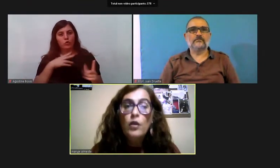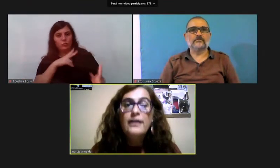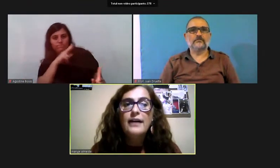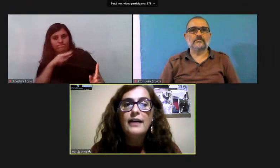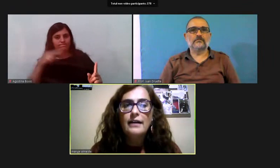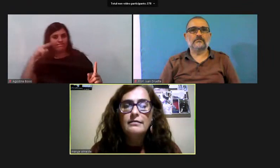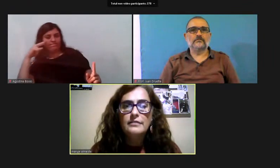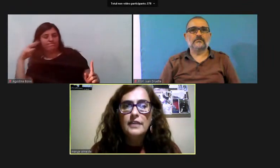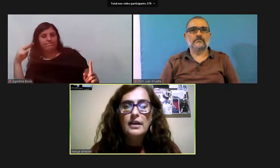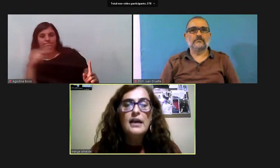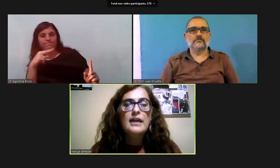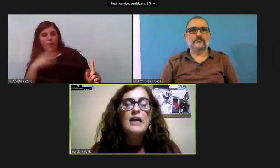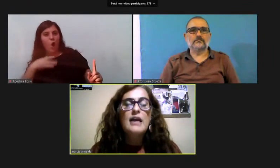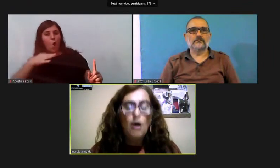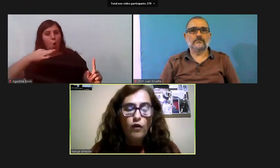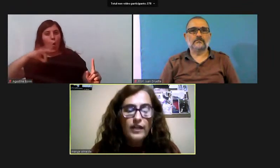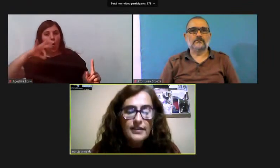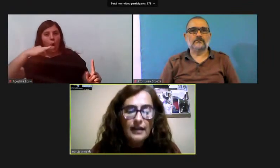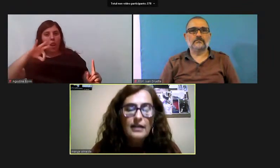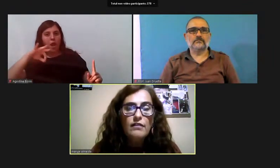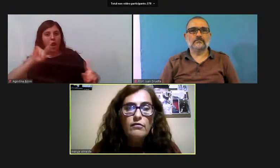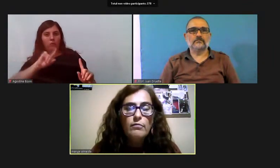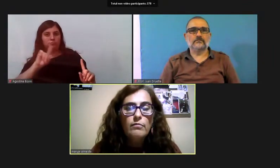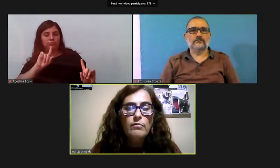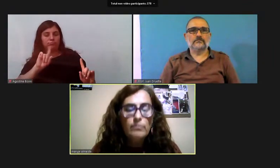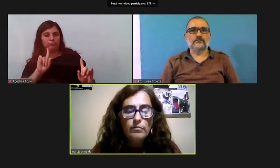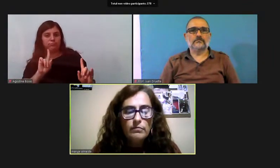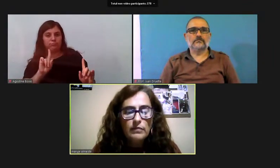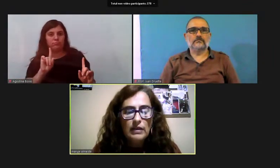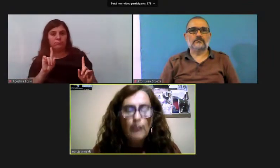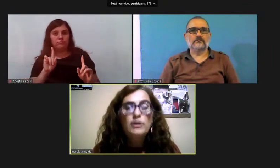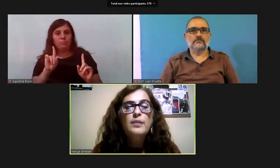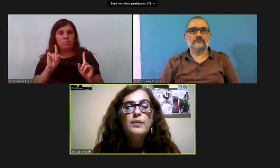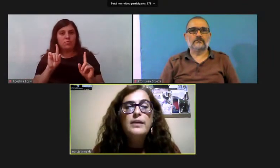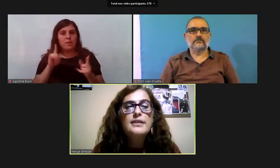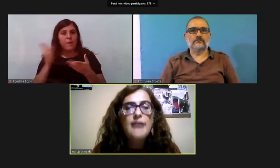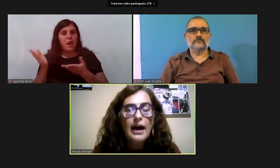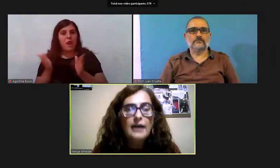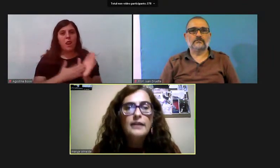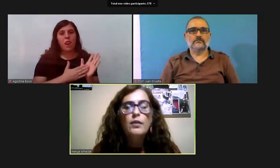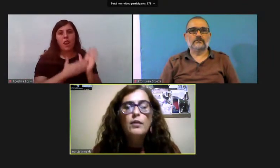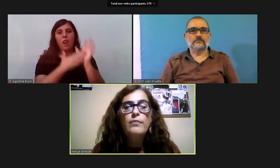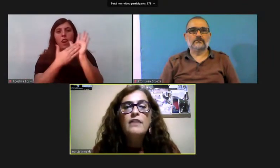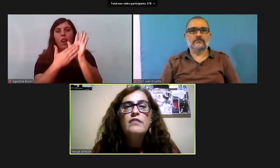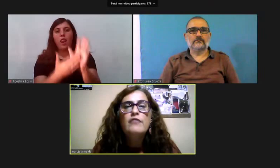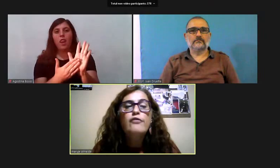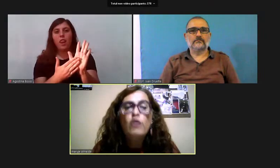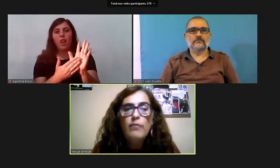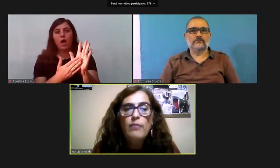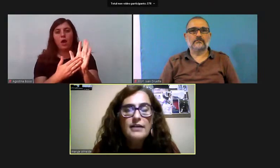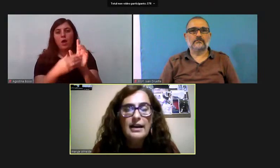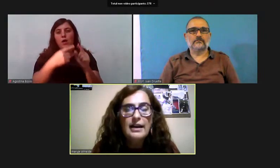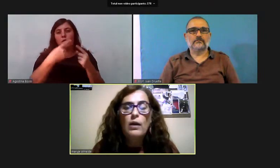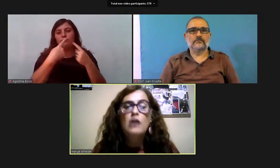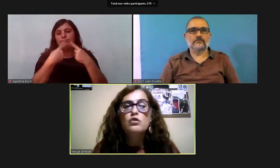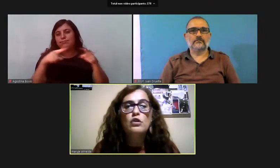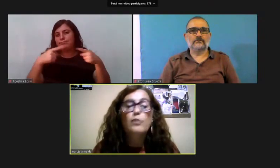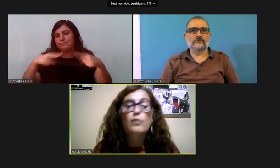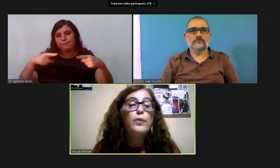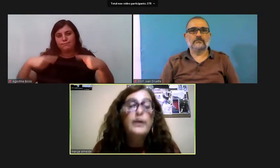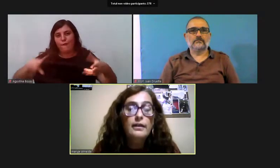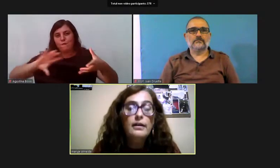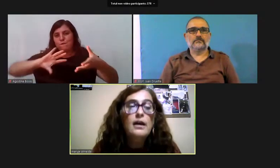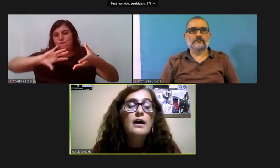perspectiva única, ¿sí? Y ofrecer la multiplicidad de formas en las cuales los